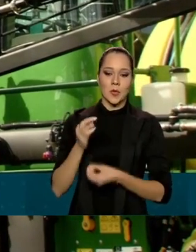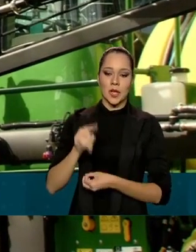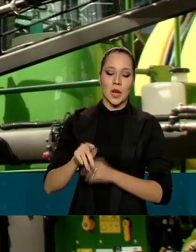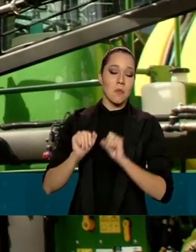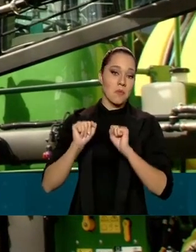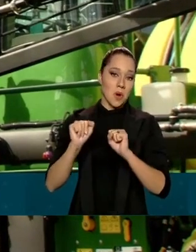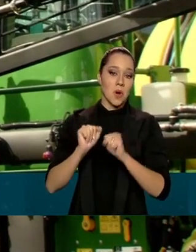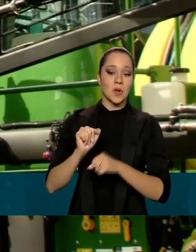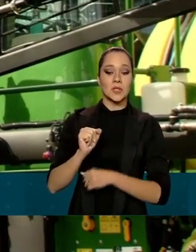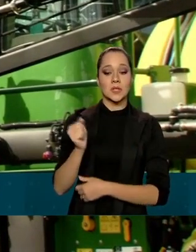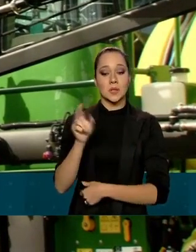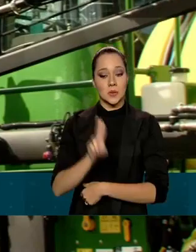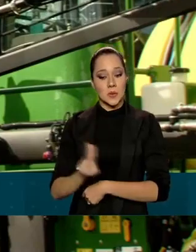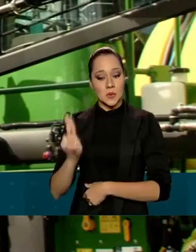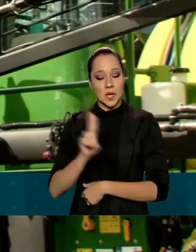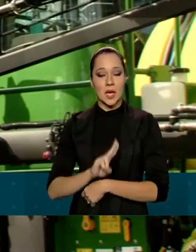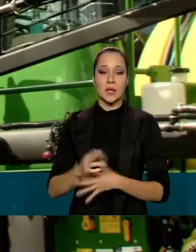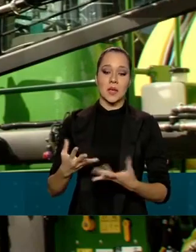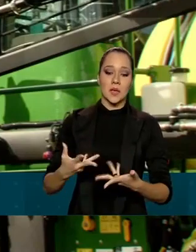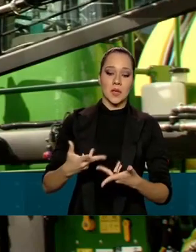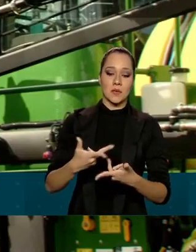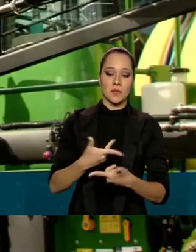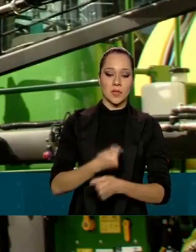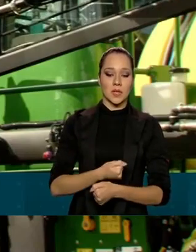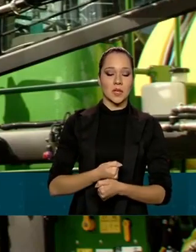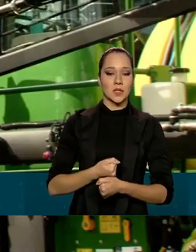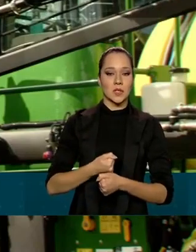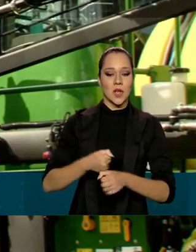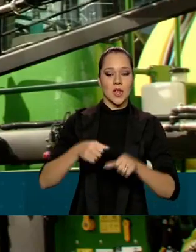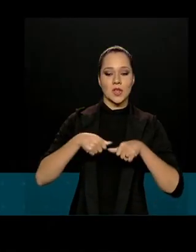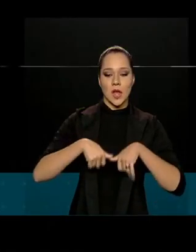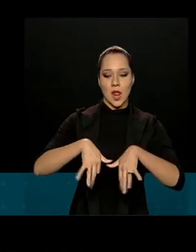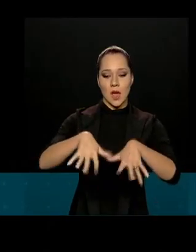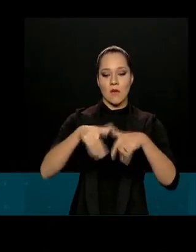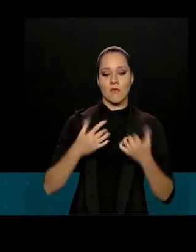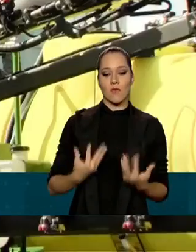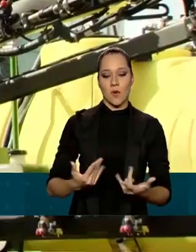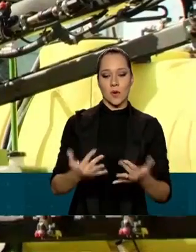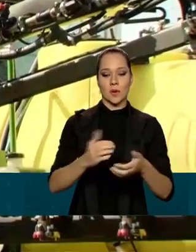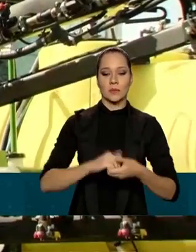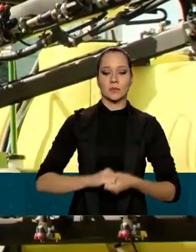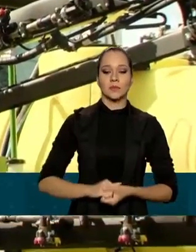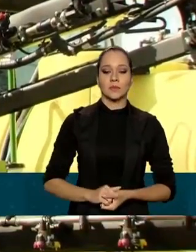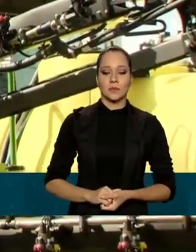ela pode ser útil e eficiente na lavoura, no campo.